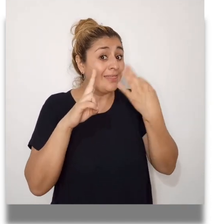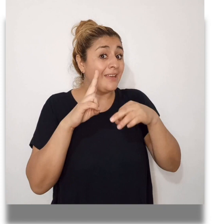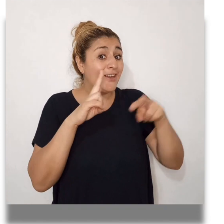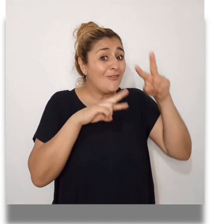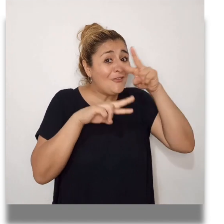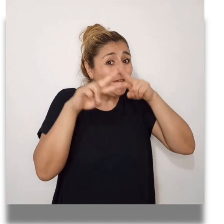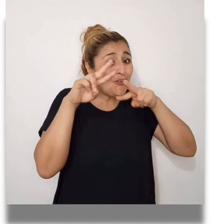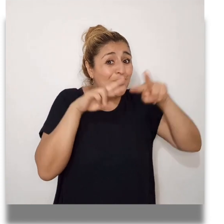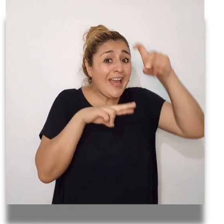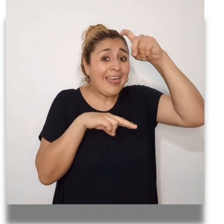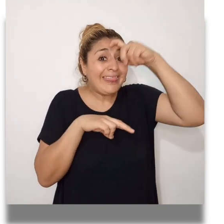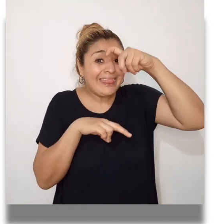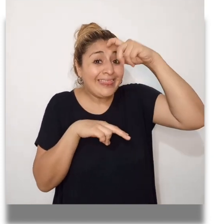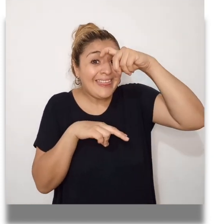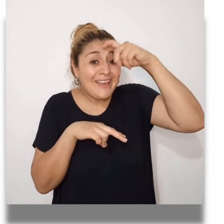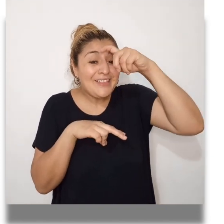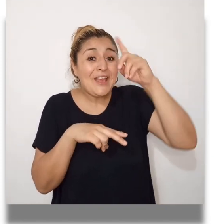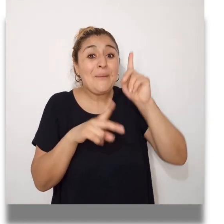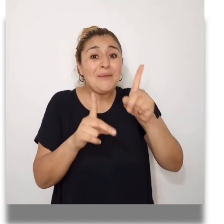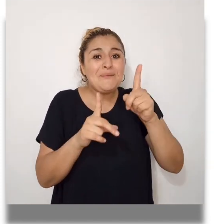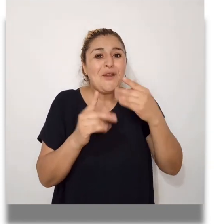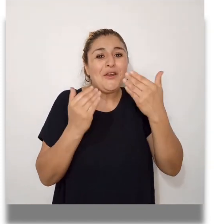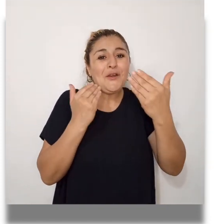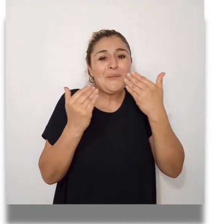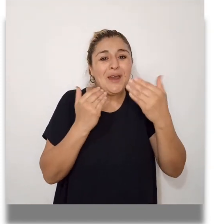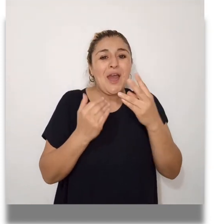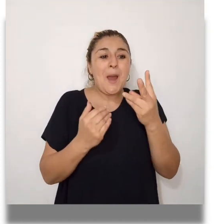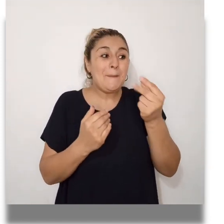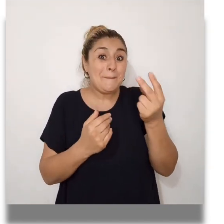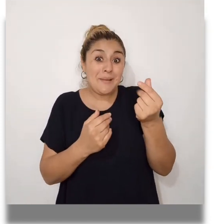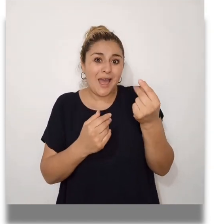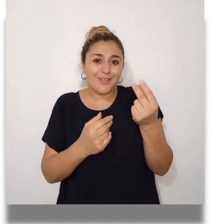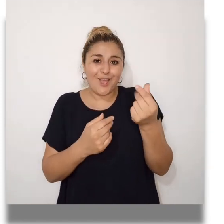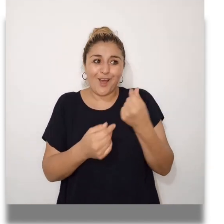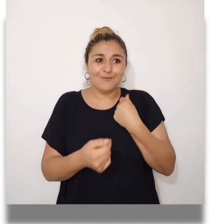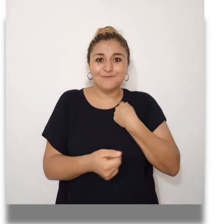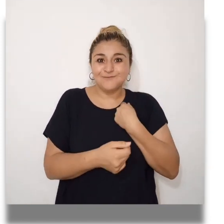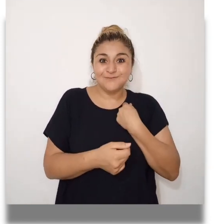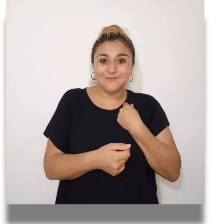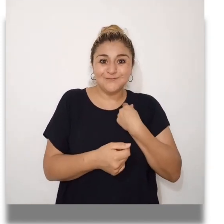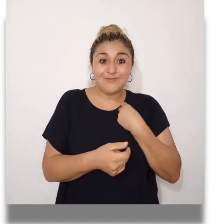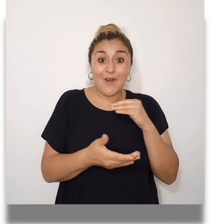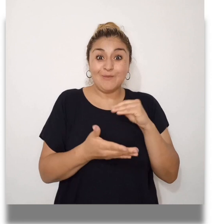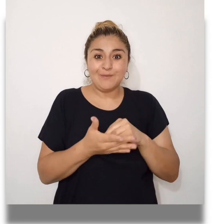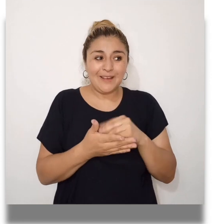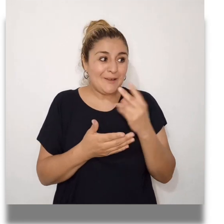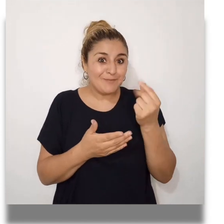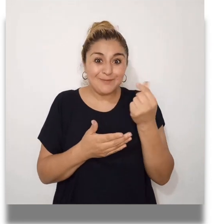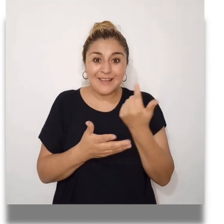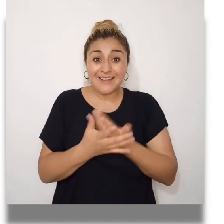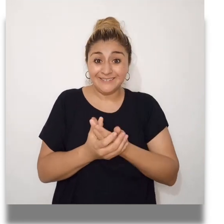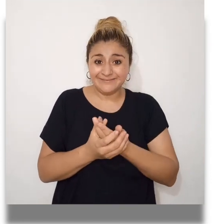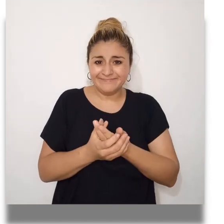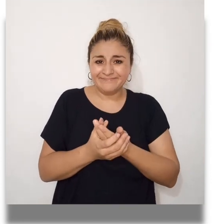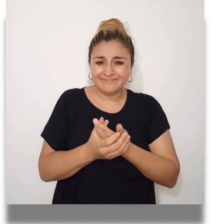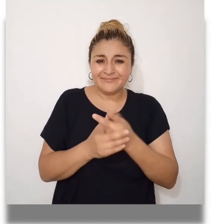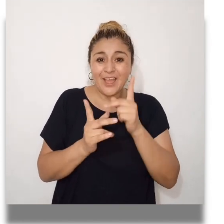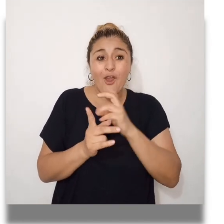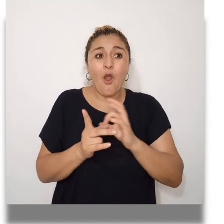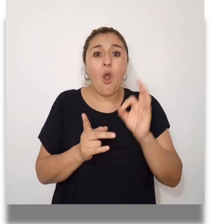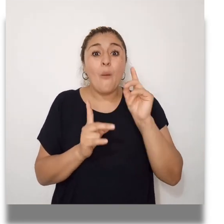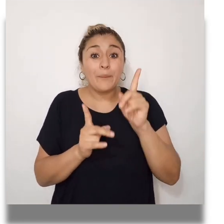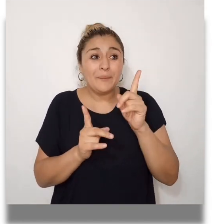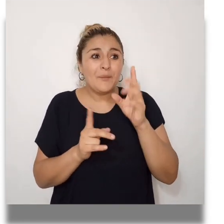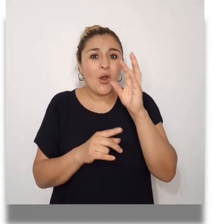sabiduría como si fuese la plata. Ou la poursuivre comme un trésor. o buscarla como si fuese un